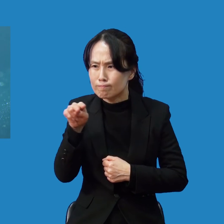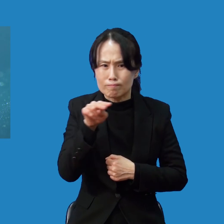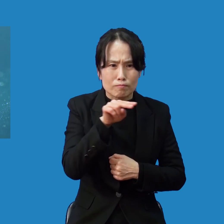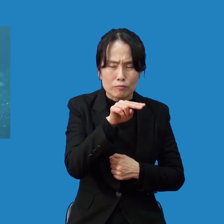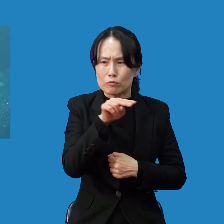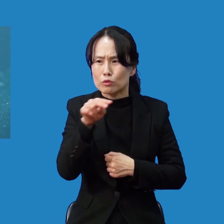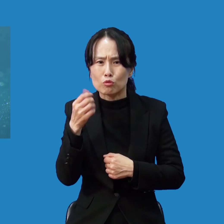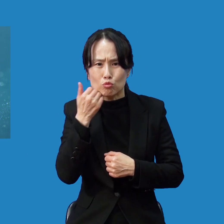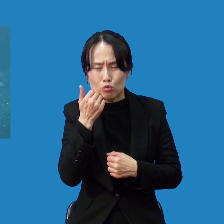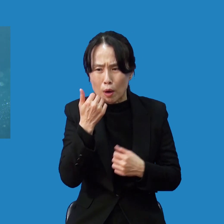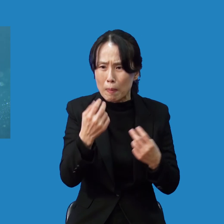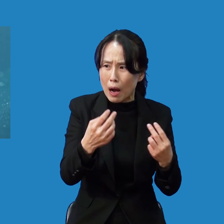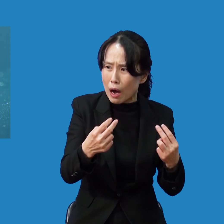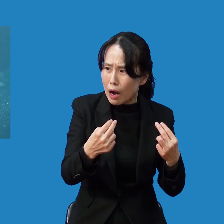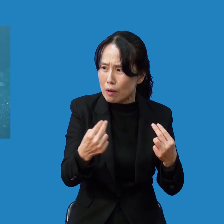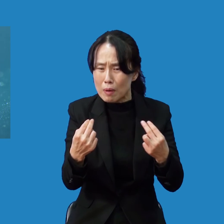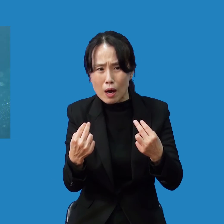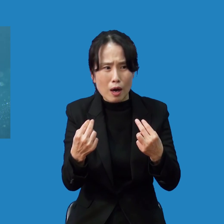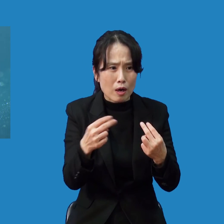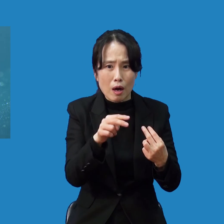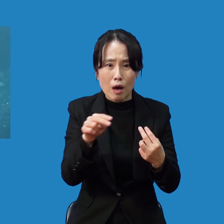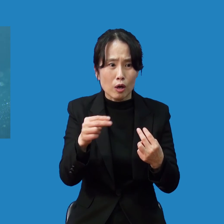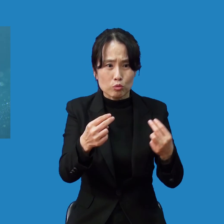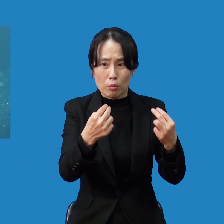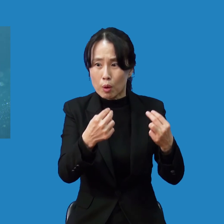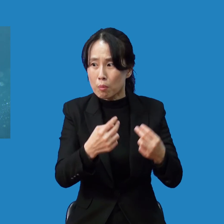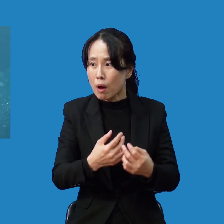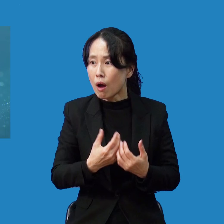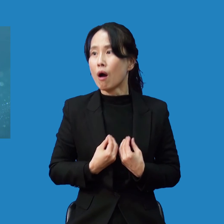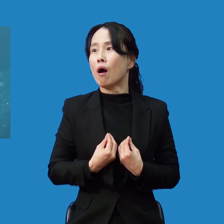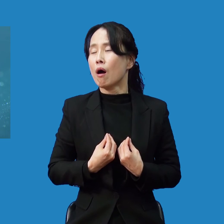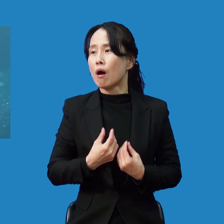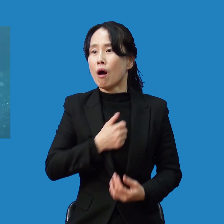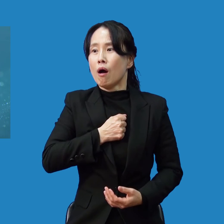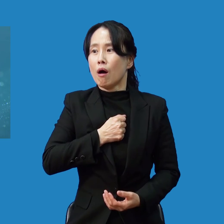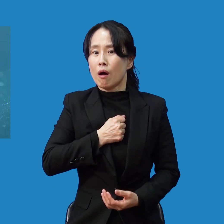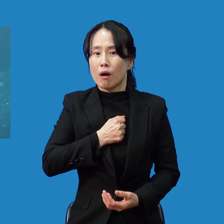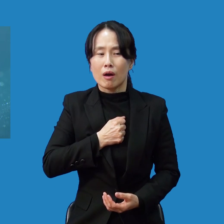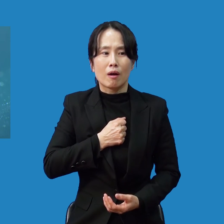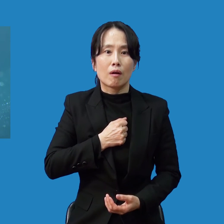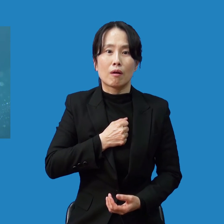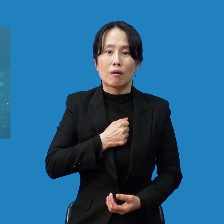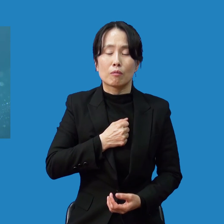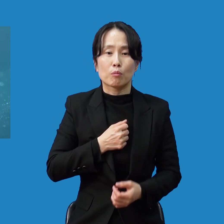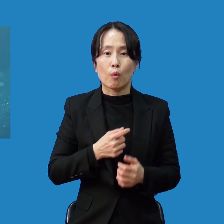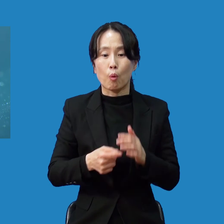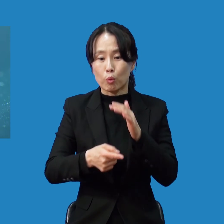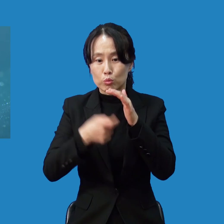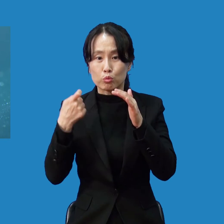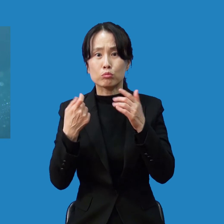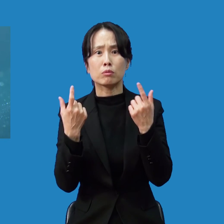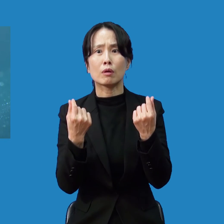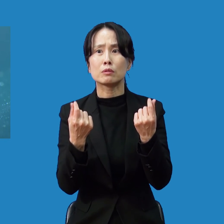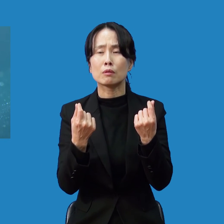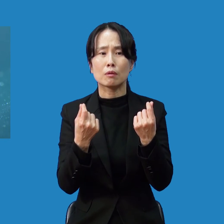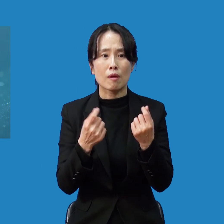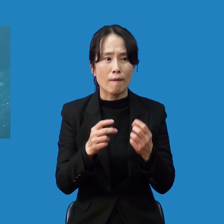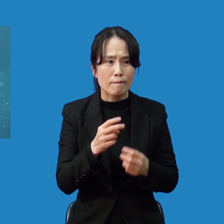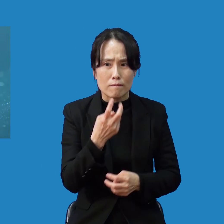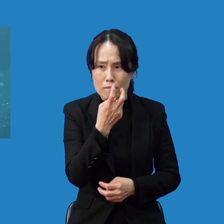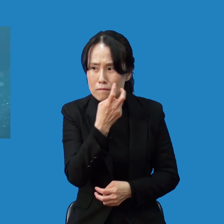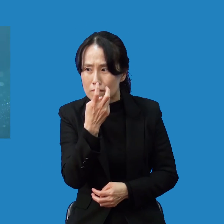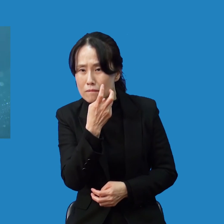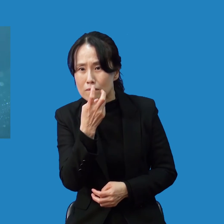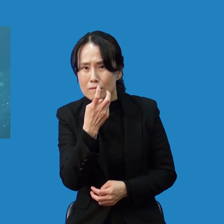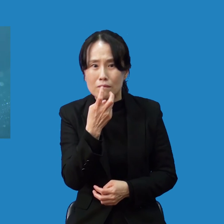보면 약간 가슴이 덜컹하기도. 그게 뭡니까? 이거 무슨 도둑질 하는 것도 아닌데 그렇게 주위를 살펴야 되는, 그건 너무